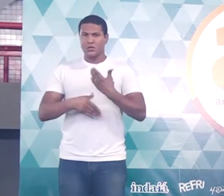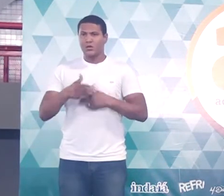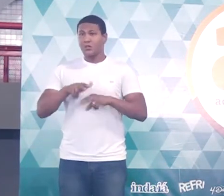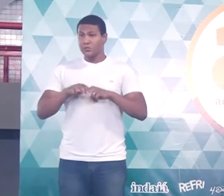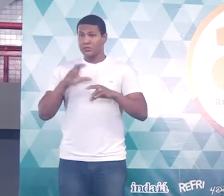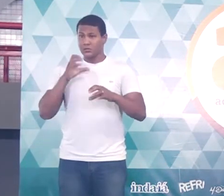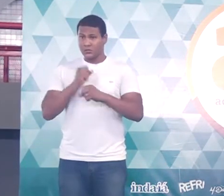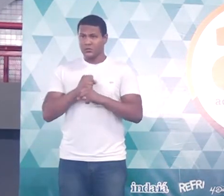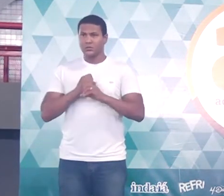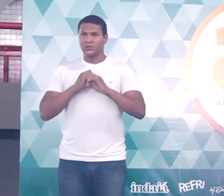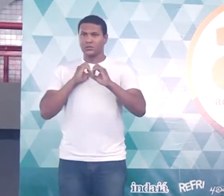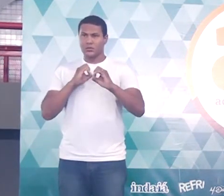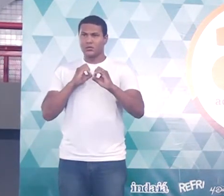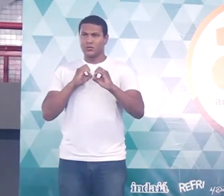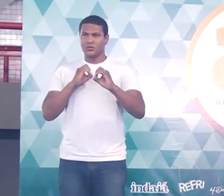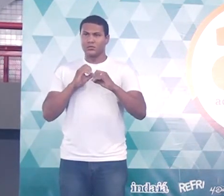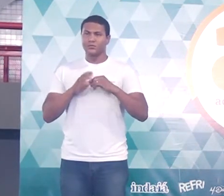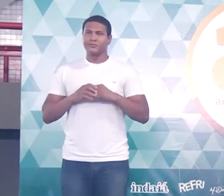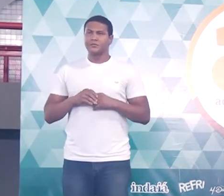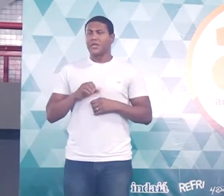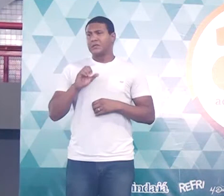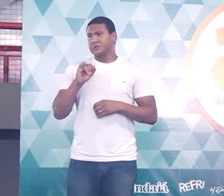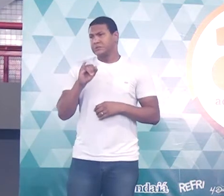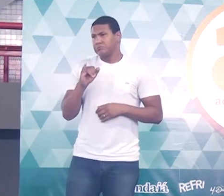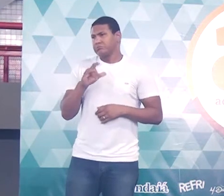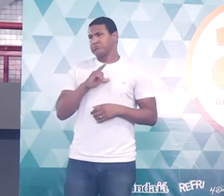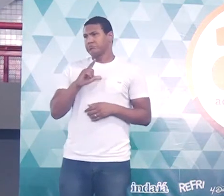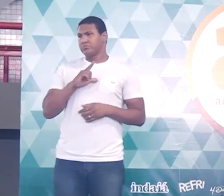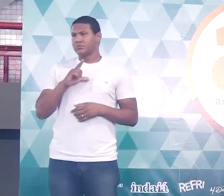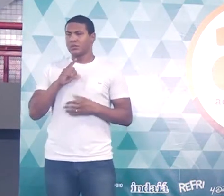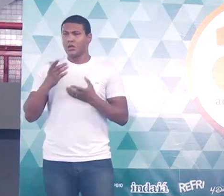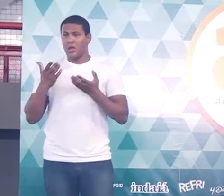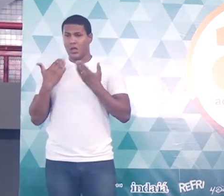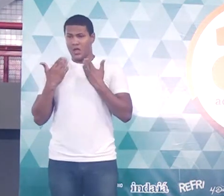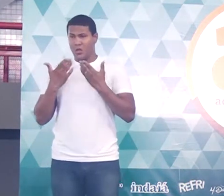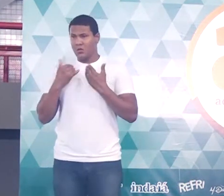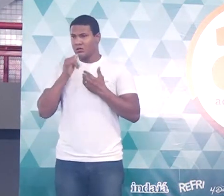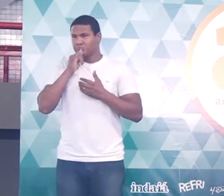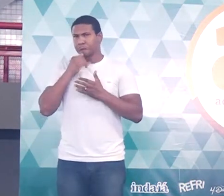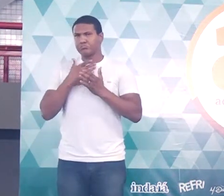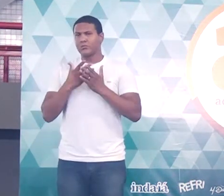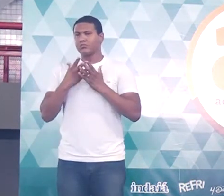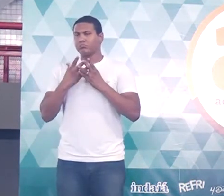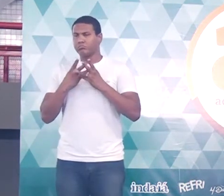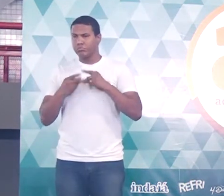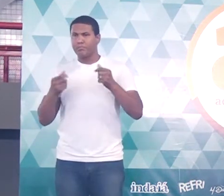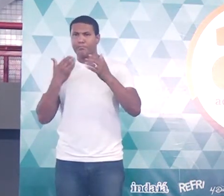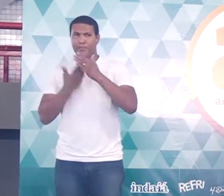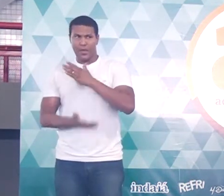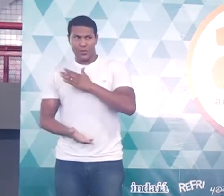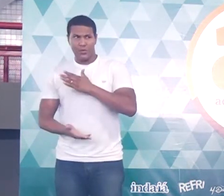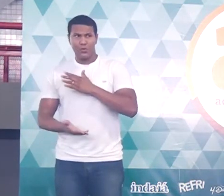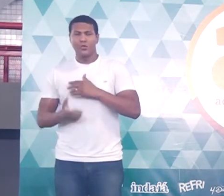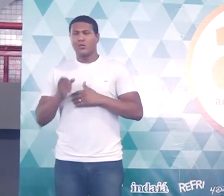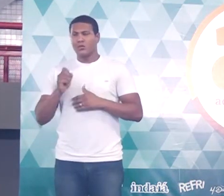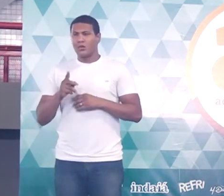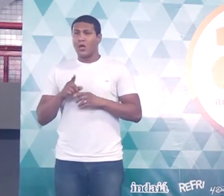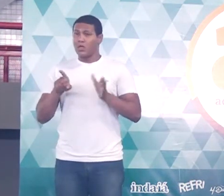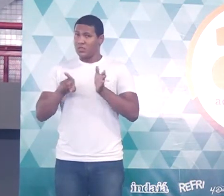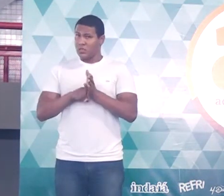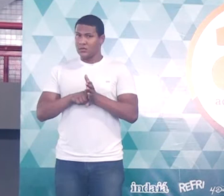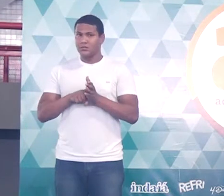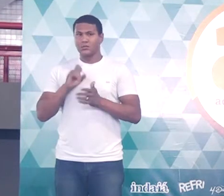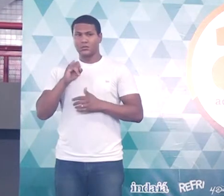eu explicitei para vocês. Se eu tenho um calor que é perdido, já é o próximo slide, é negativo. E um calor